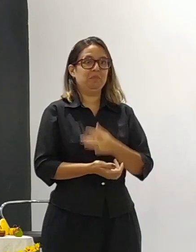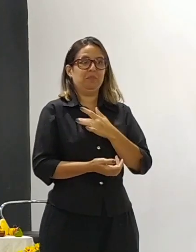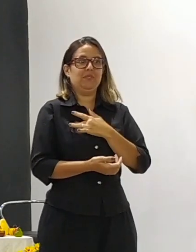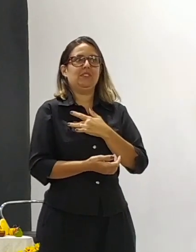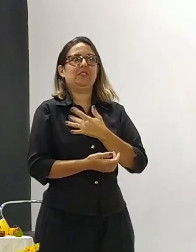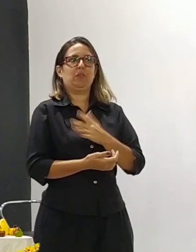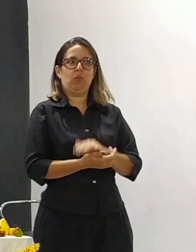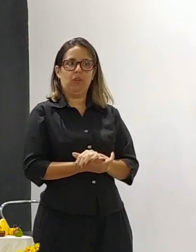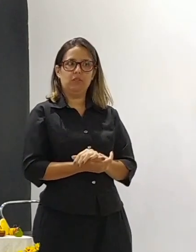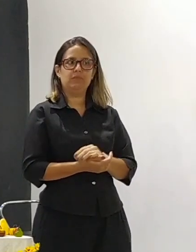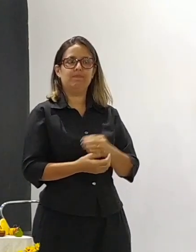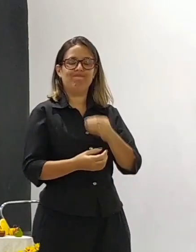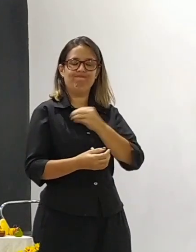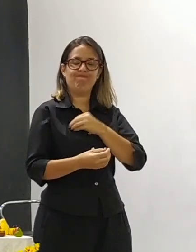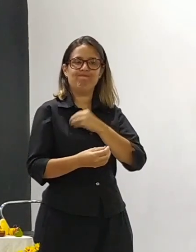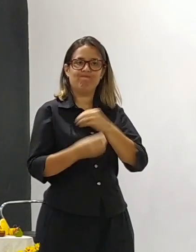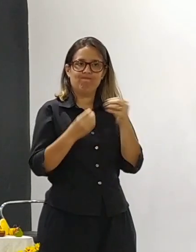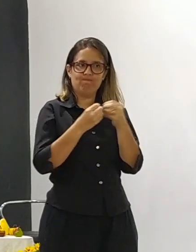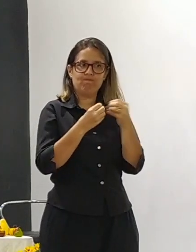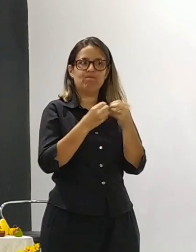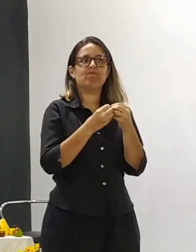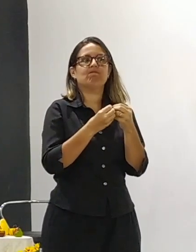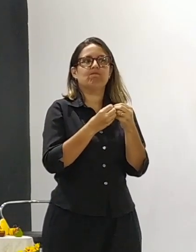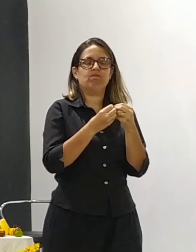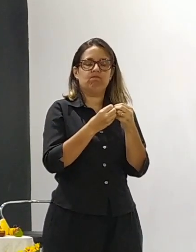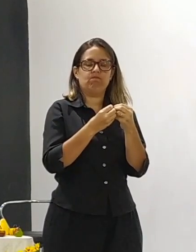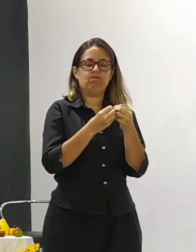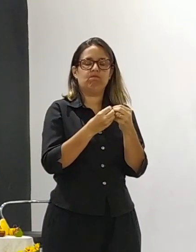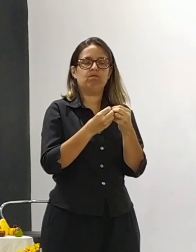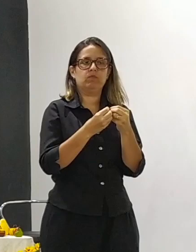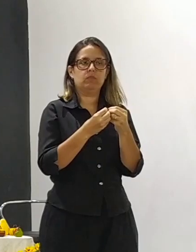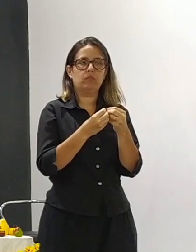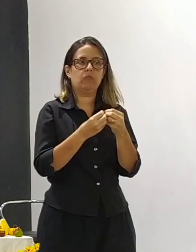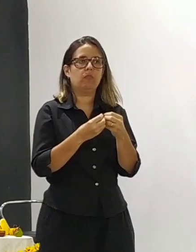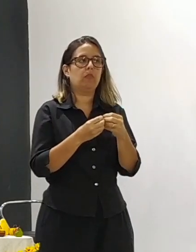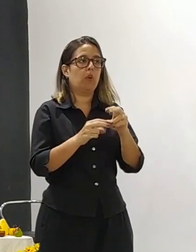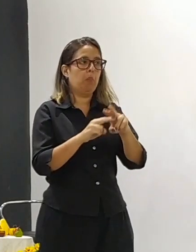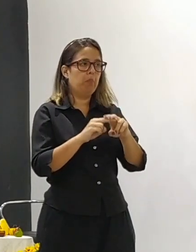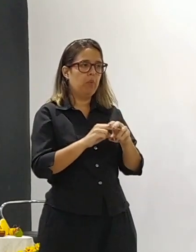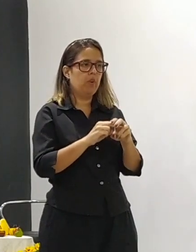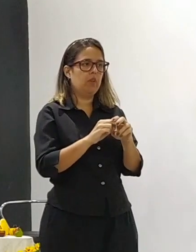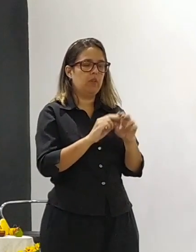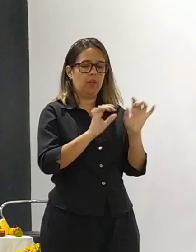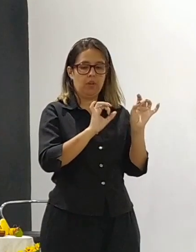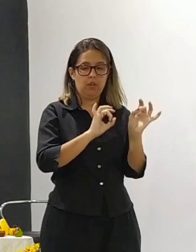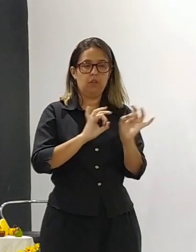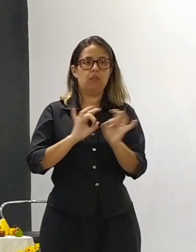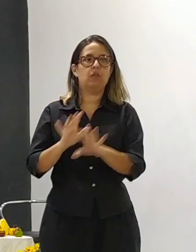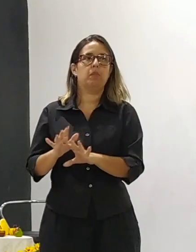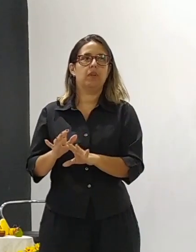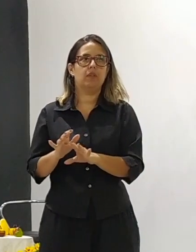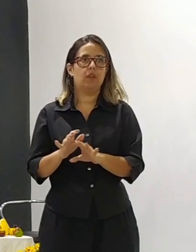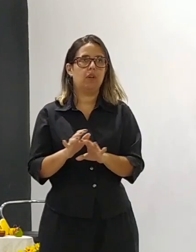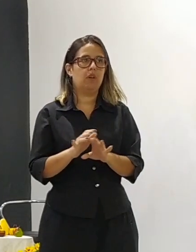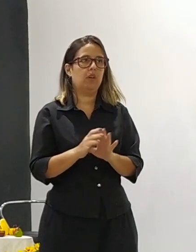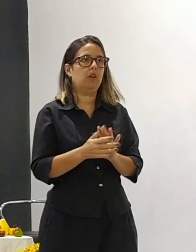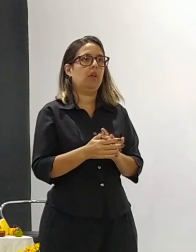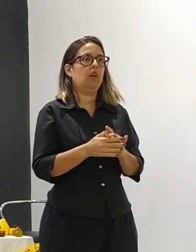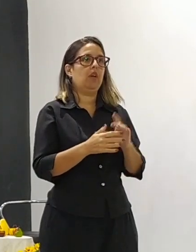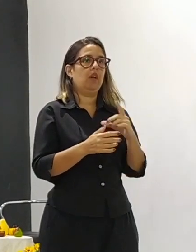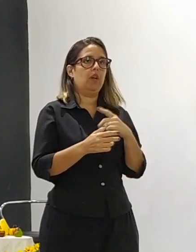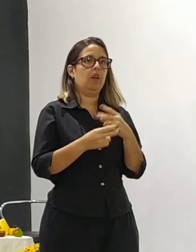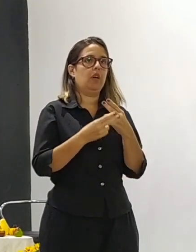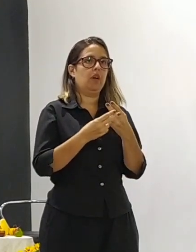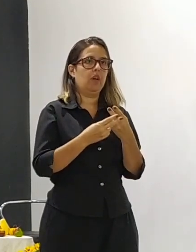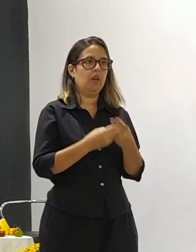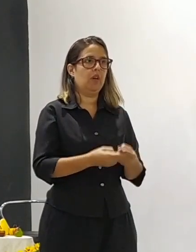O pecado está perto. E aí ele diz para você deixar o embaraço, deixar o pecado e correr com paciência